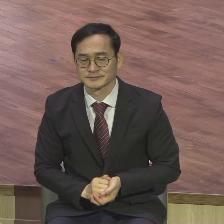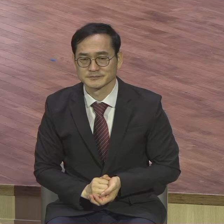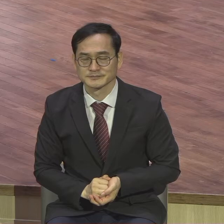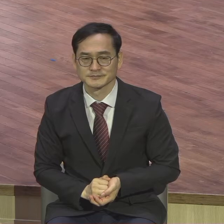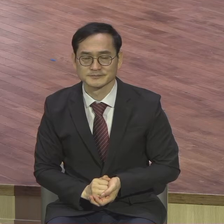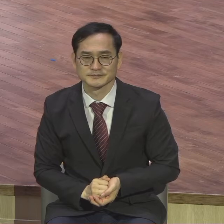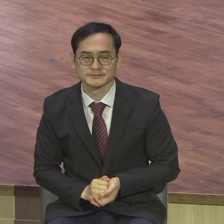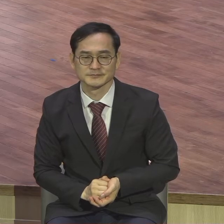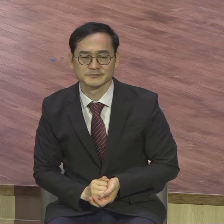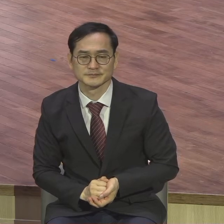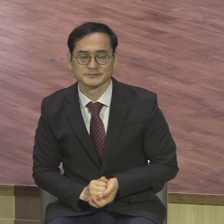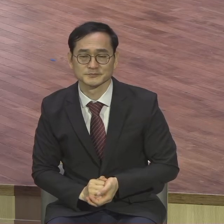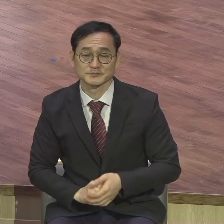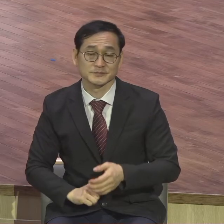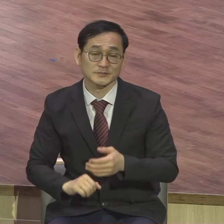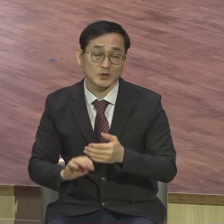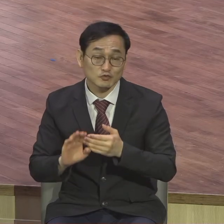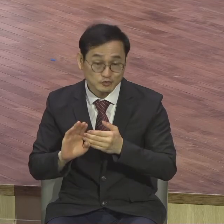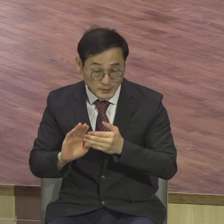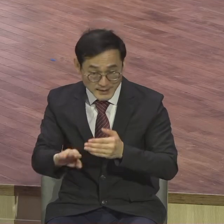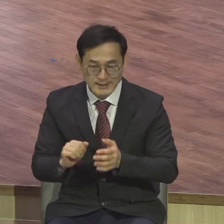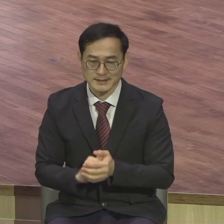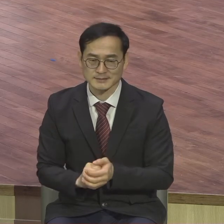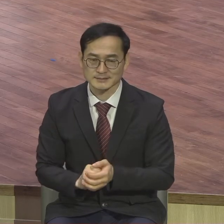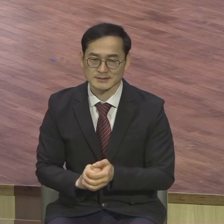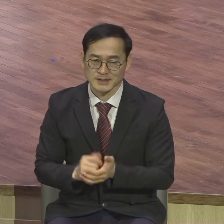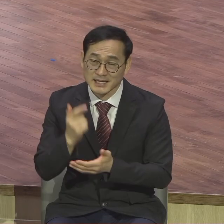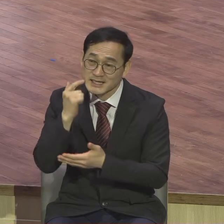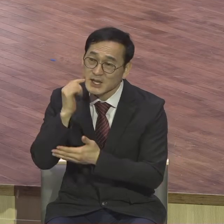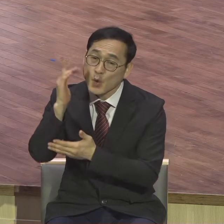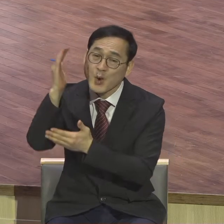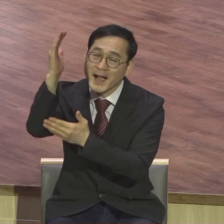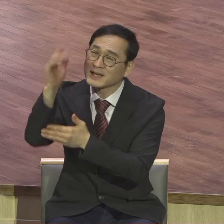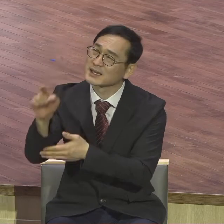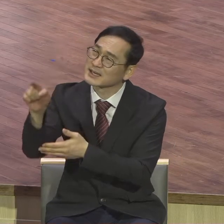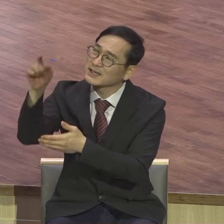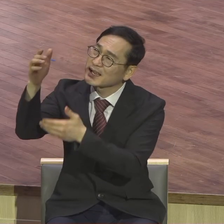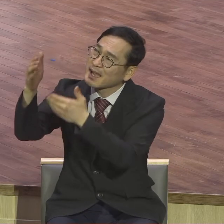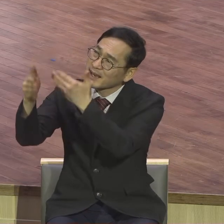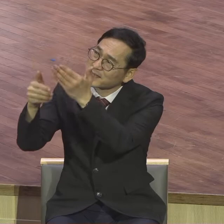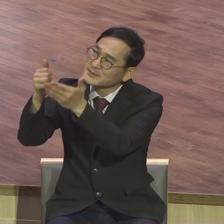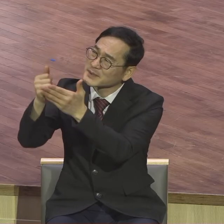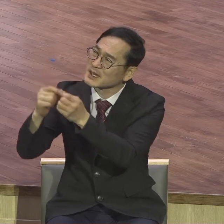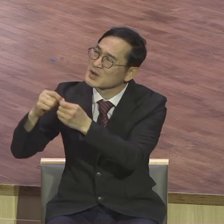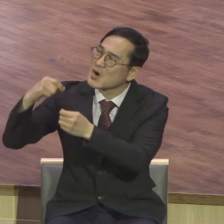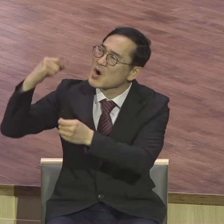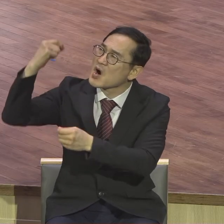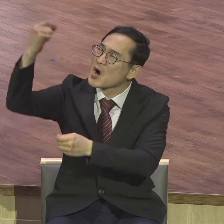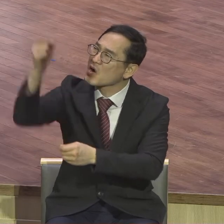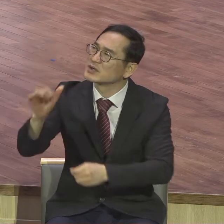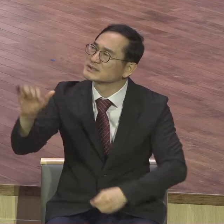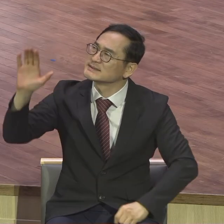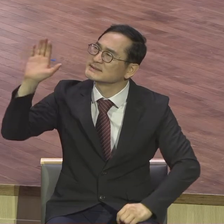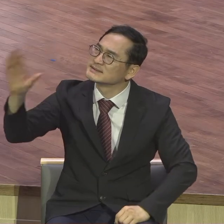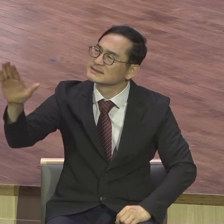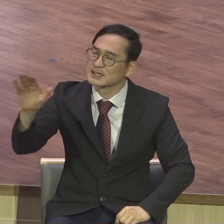감격해서 영광이 그에게 세세토록 있을지어다라고 고백을 하고